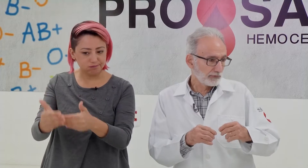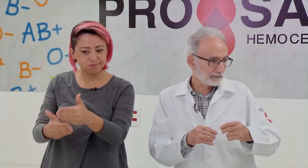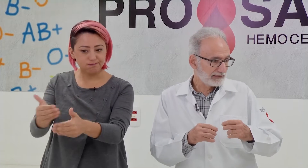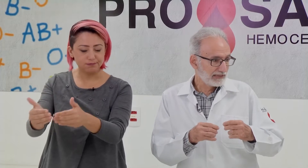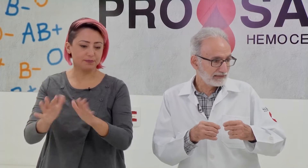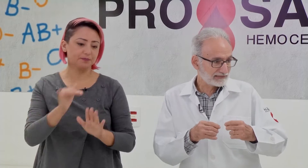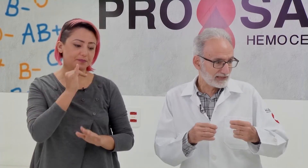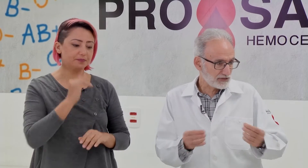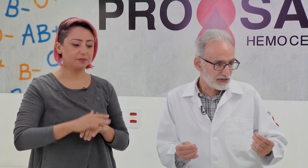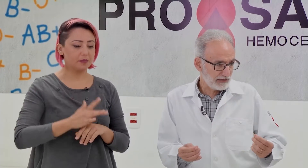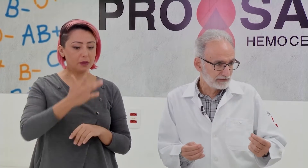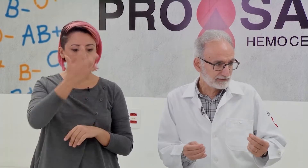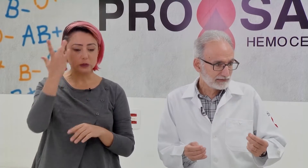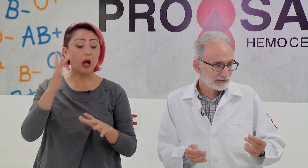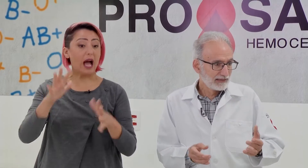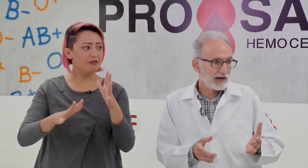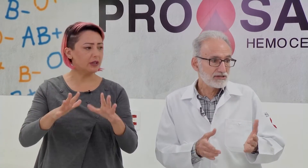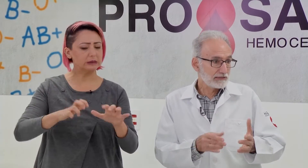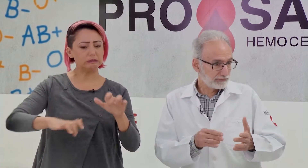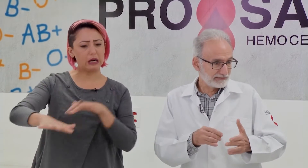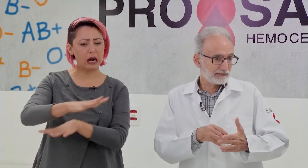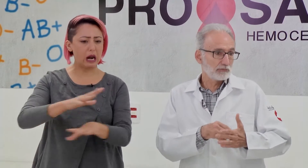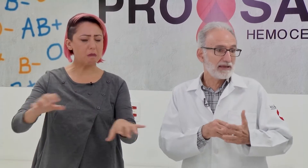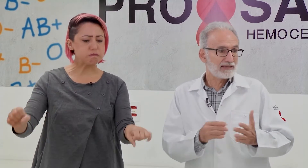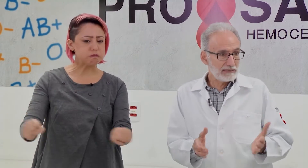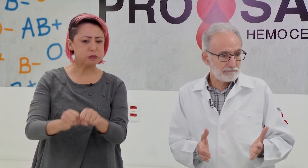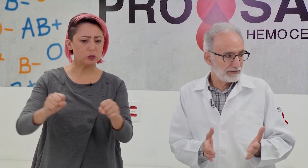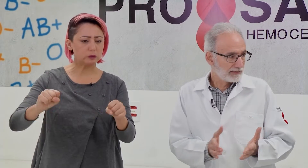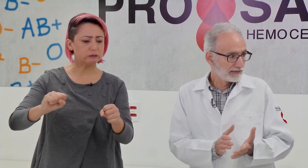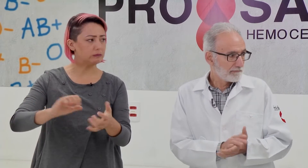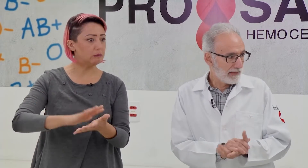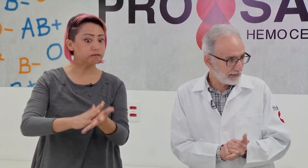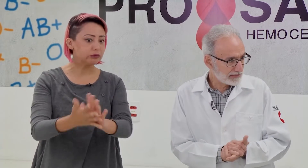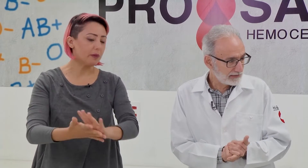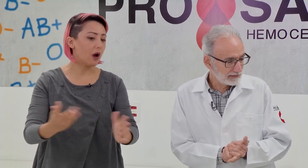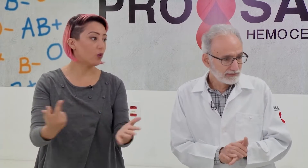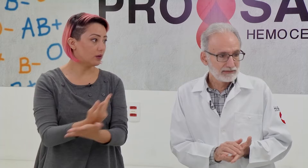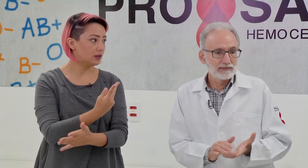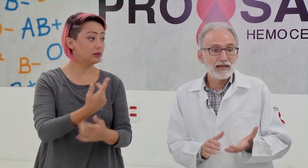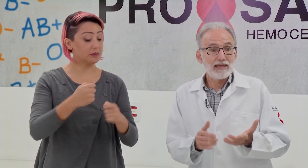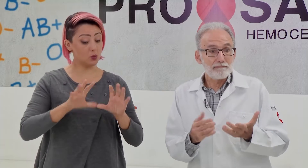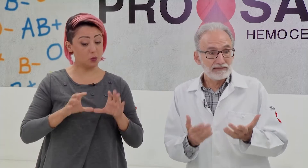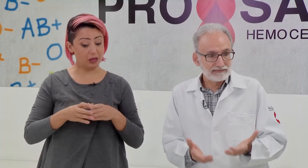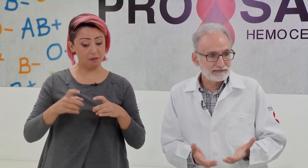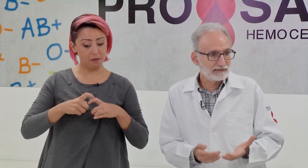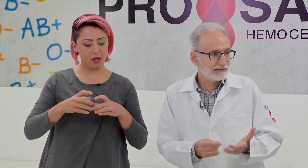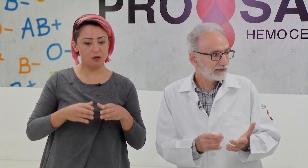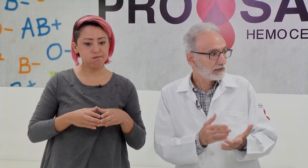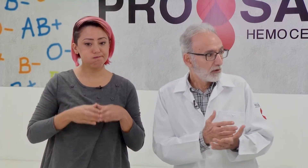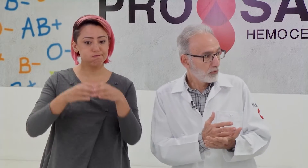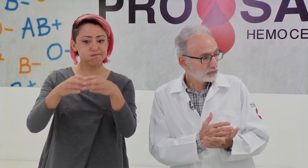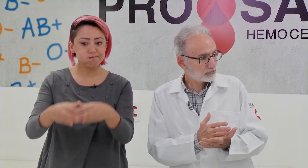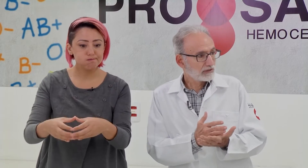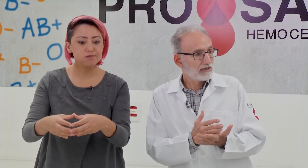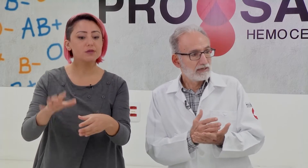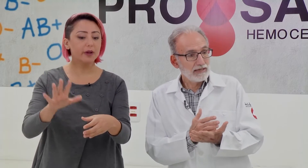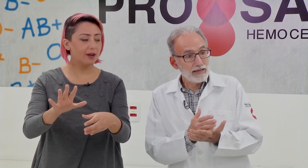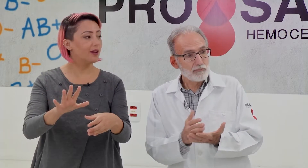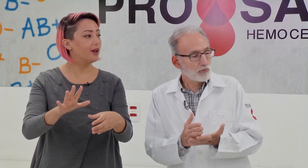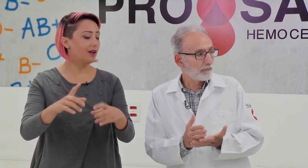exemplo, de grandes tragédias, a gente precisa de uma equipe médica e precisa ter os